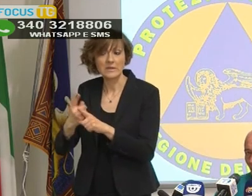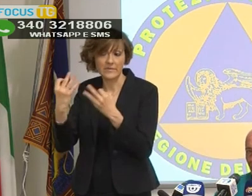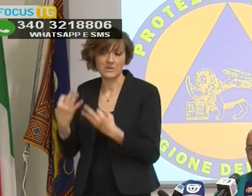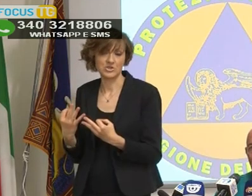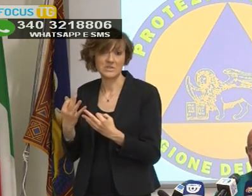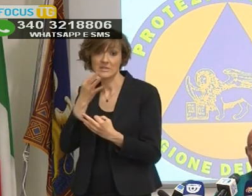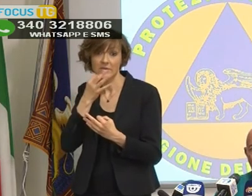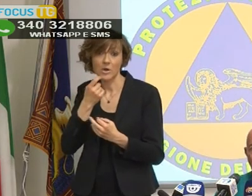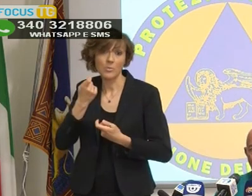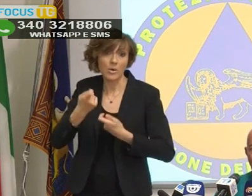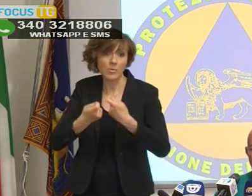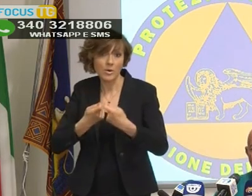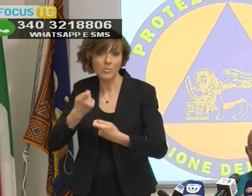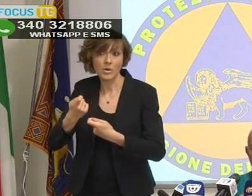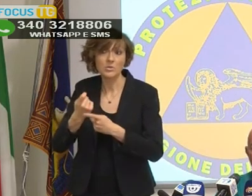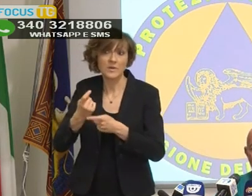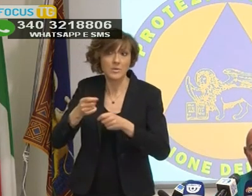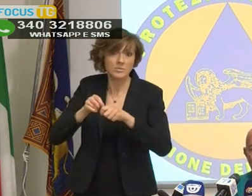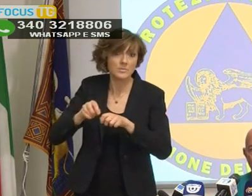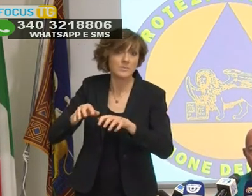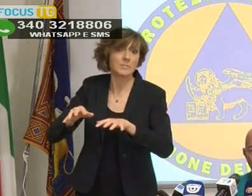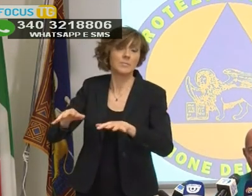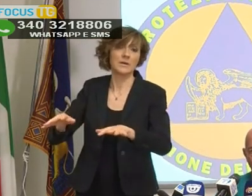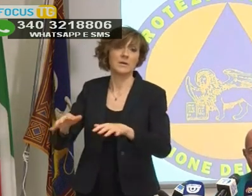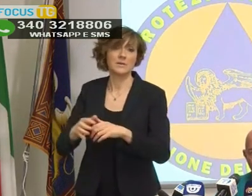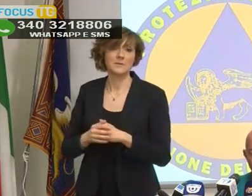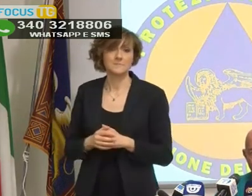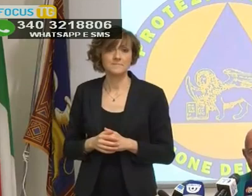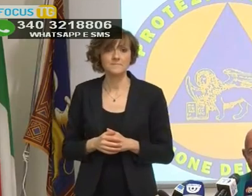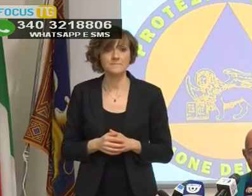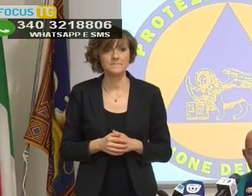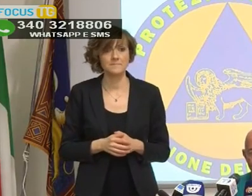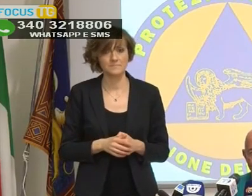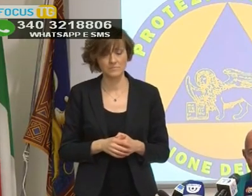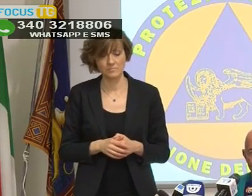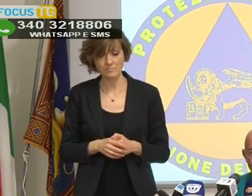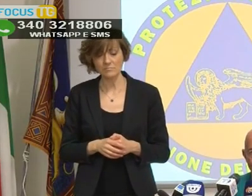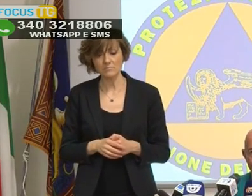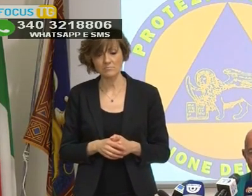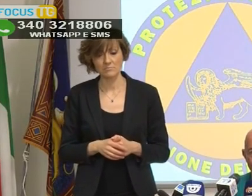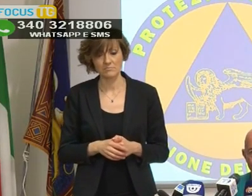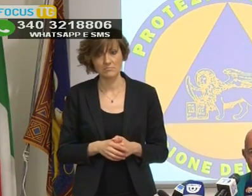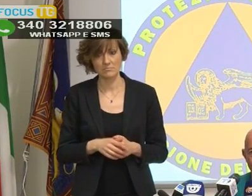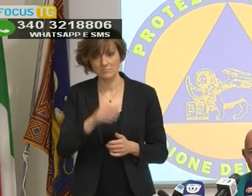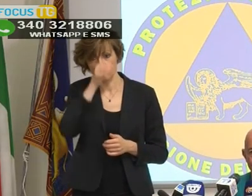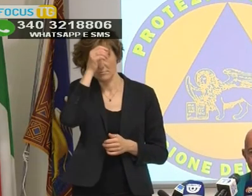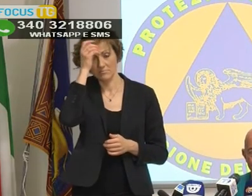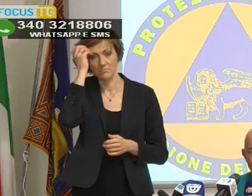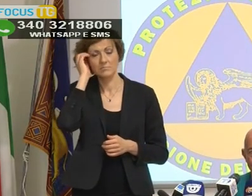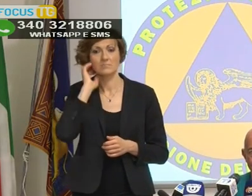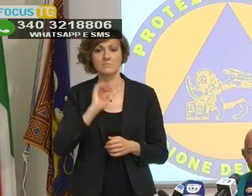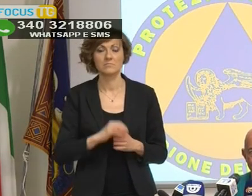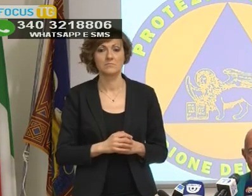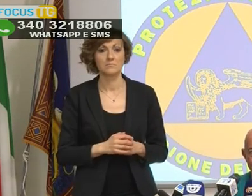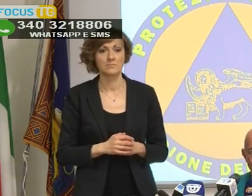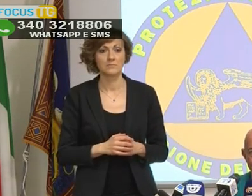po' alla volta dovremmo ragionare su questo approccio. Se non sbaglio, toccava Tosato,